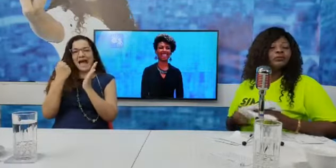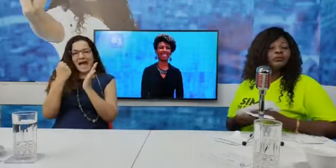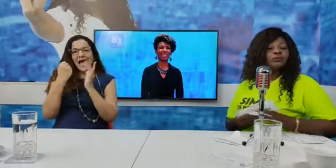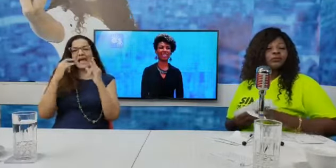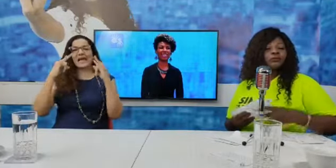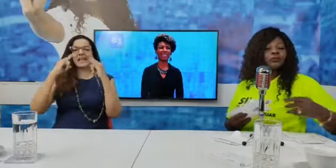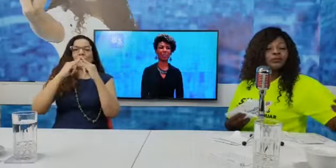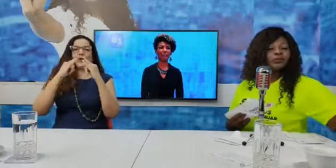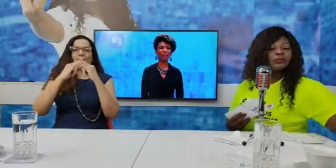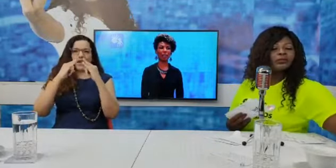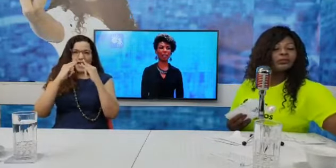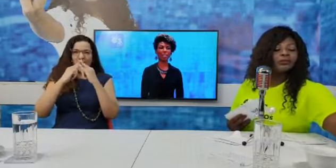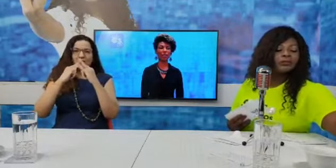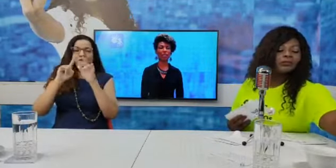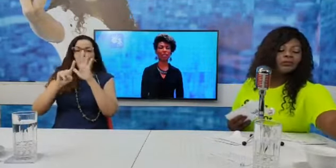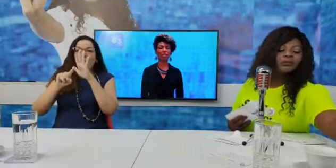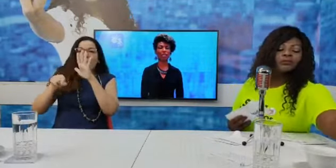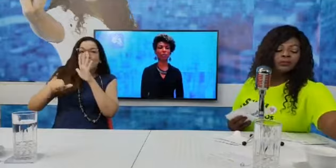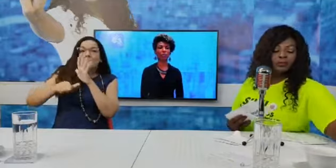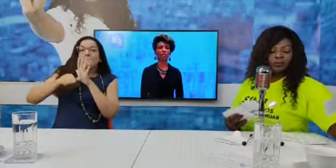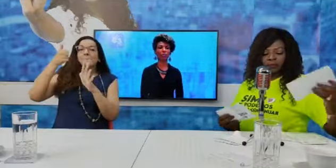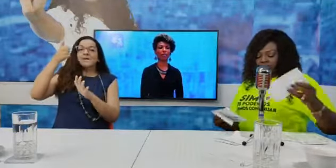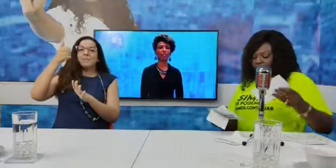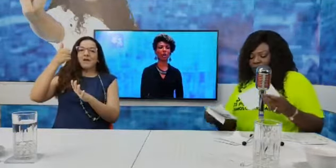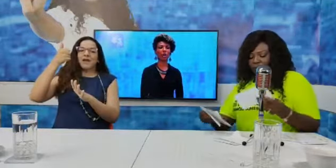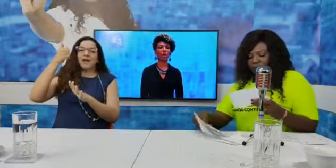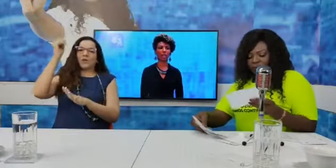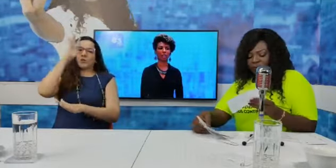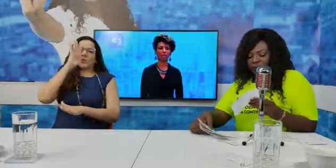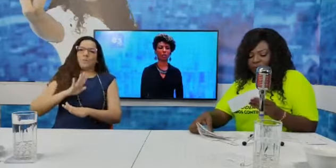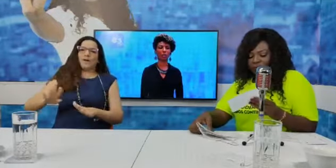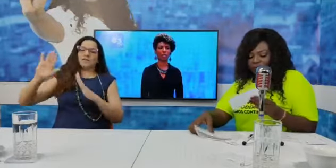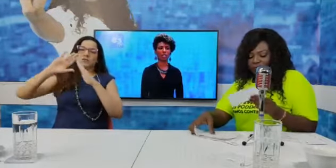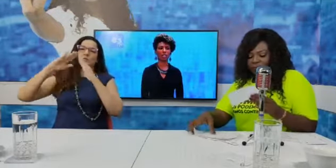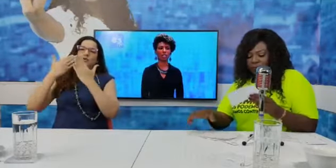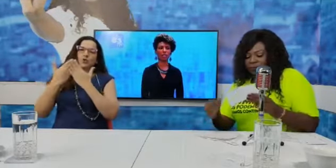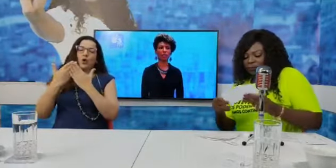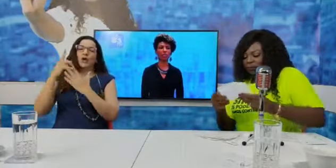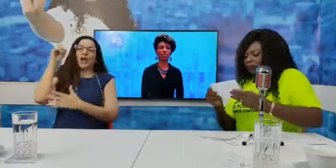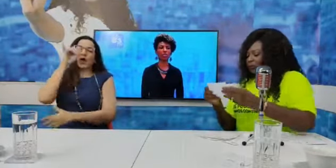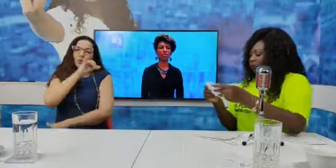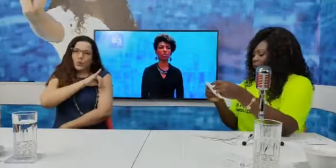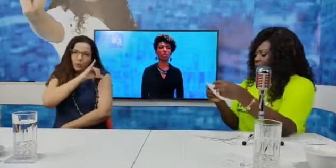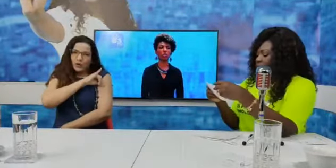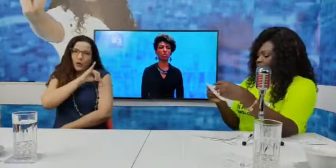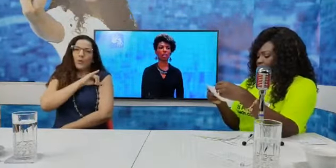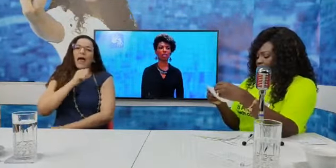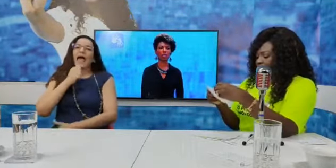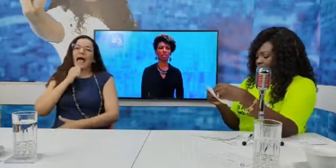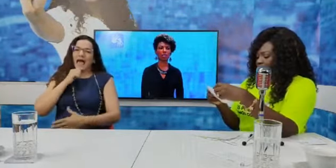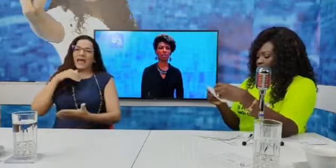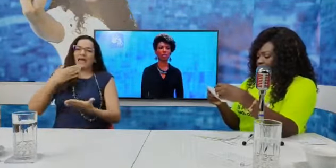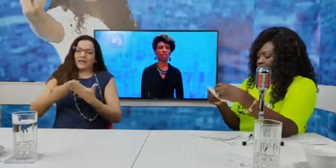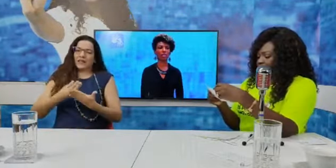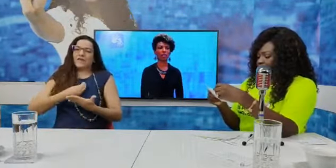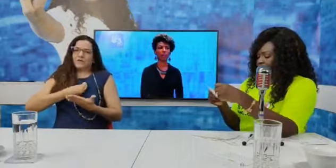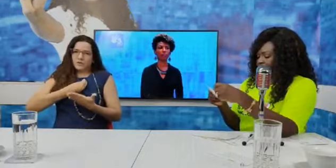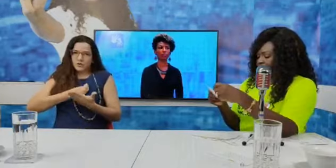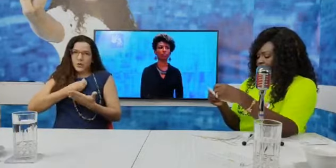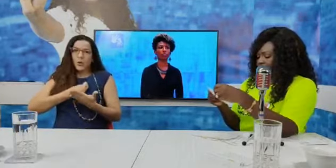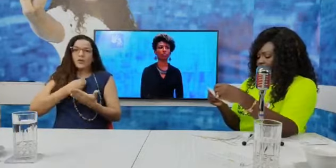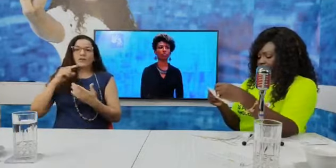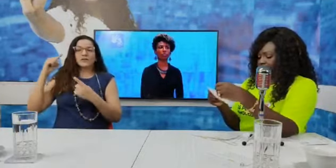A história é um marco mesmo da instituição da primeira escola, o IMES, né? Primeira escola de surdos no Brasil, no Rio de Janeiro.